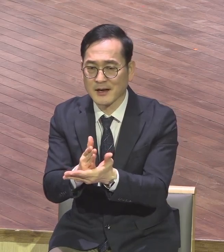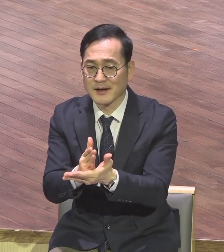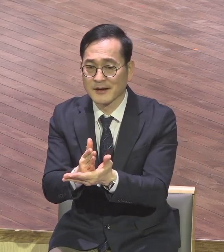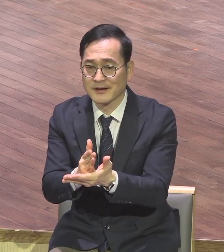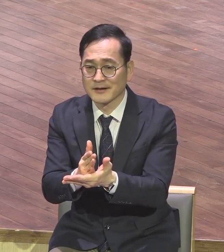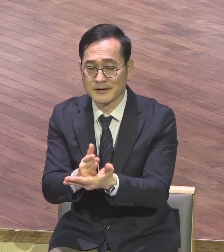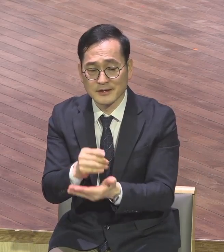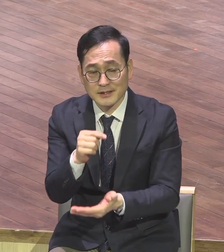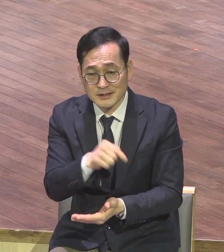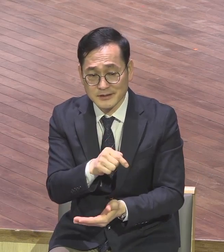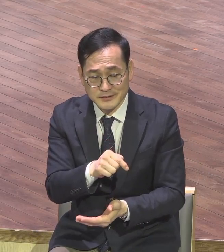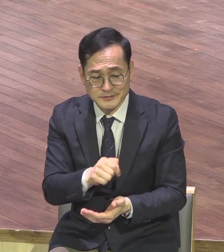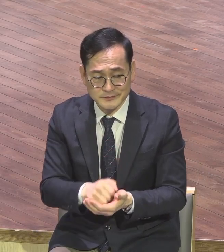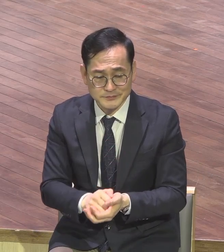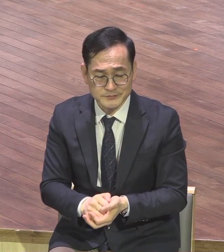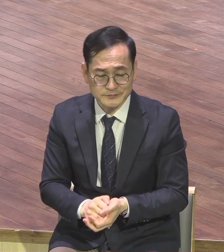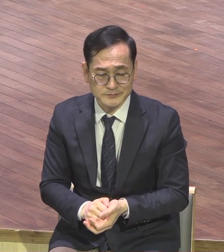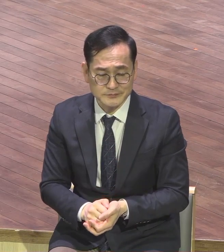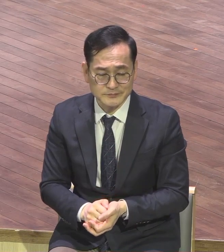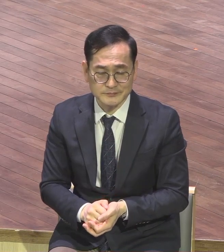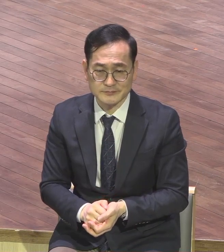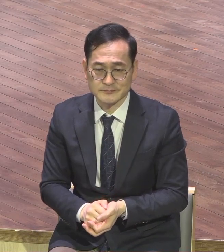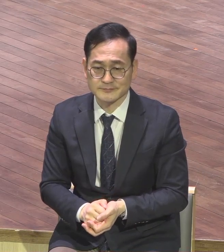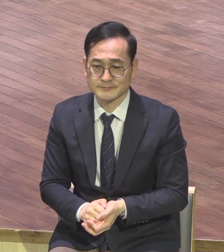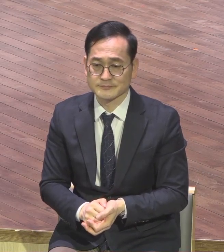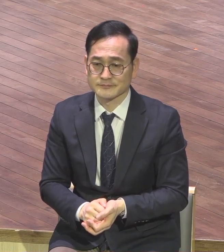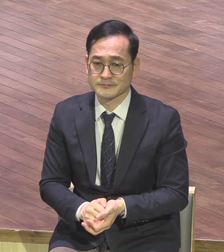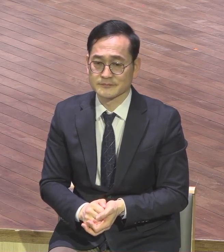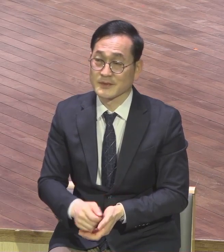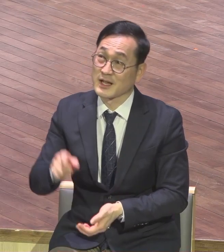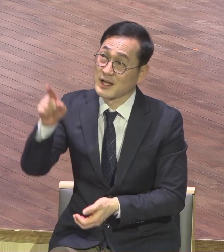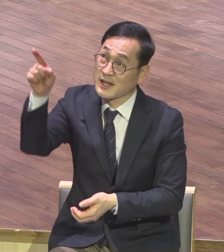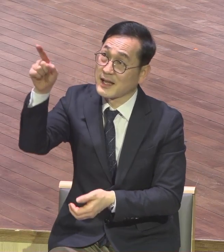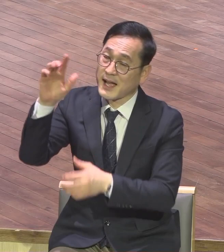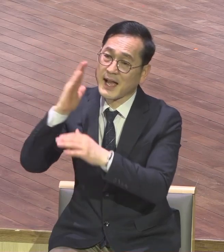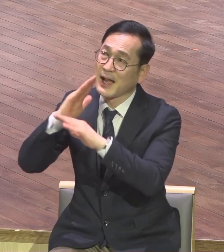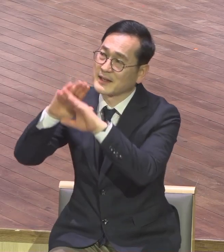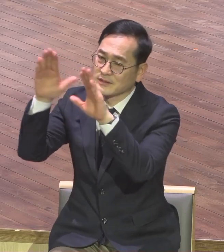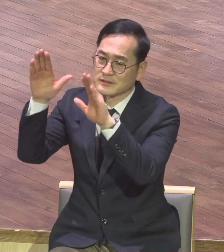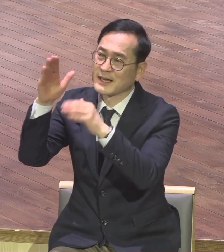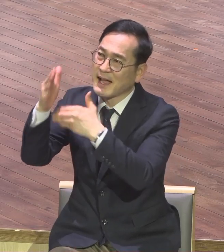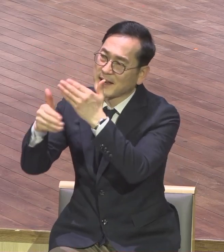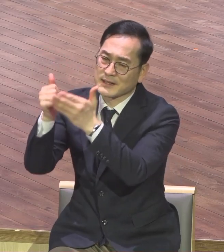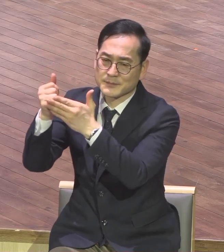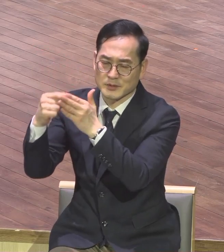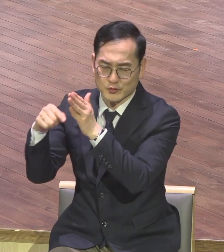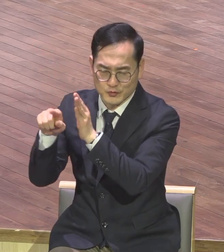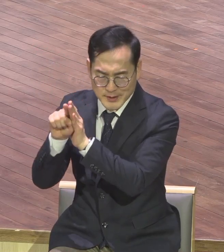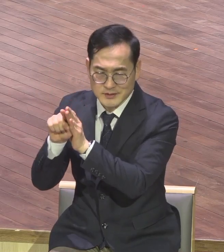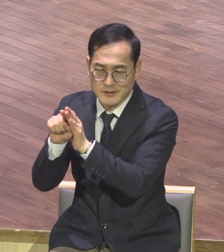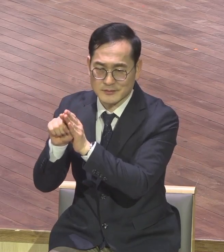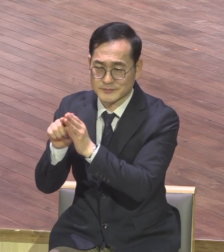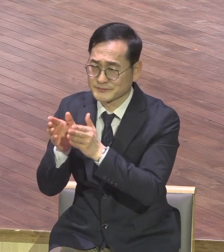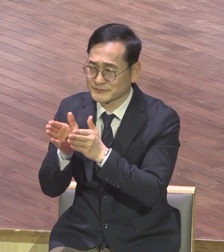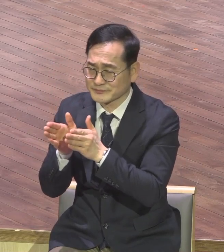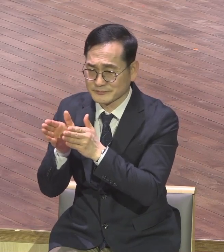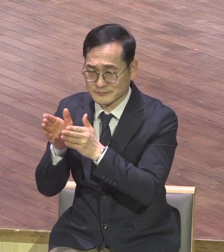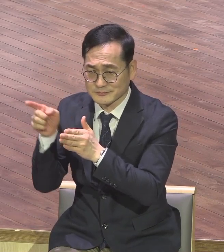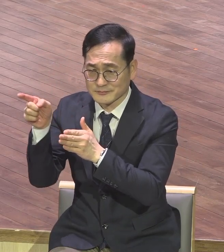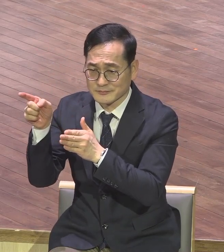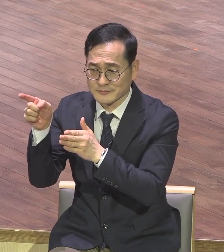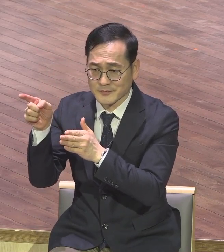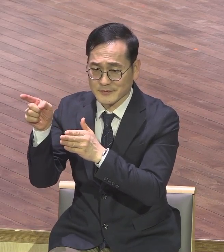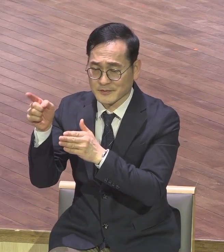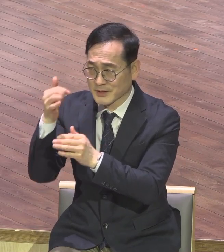서론이야. 이걸 이용해가지고 위의 것을 위하여 나가는 것이다. 위의 것을 향해 나가자. 위의 것. 땅의 것이 주어가 아니요.